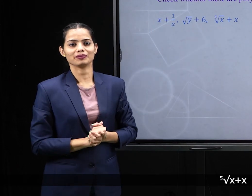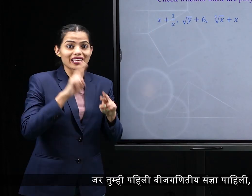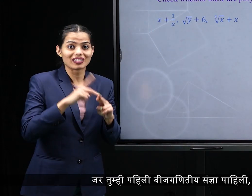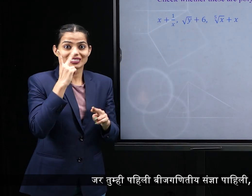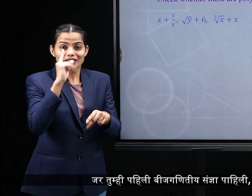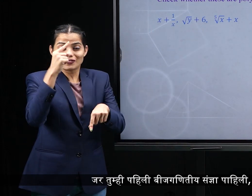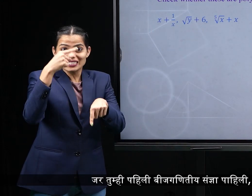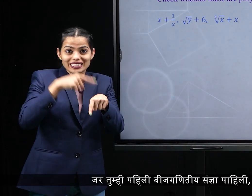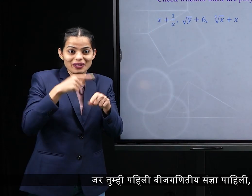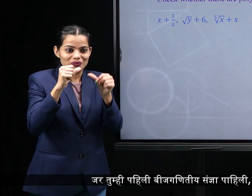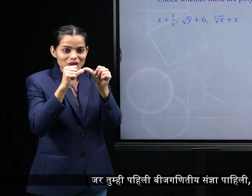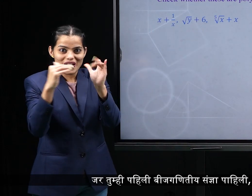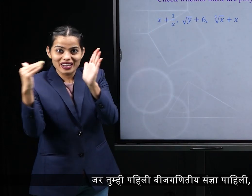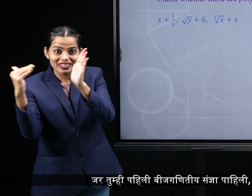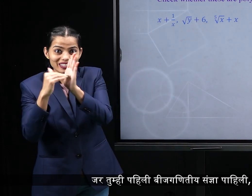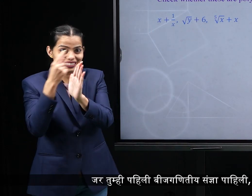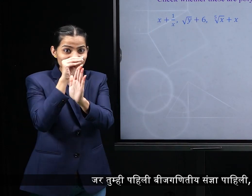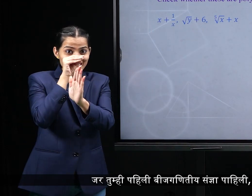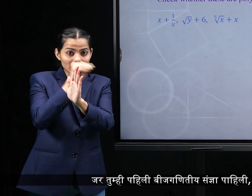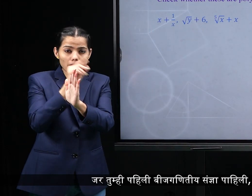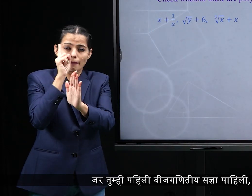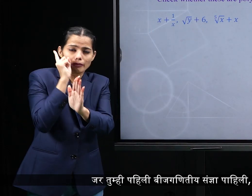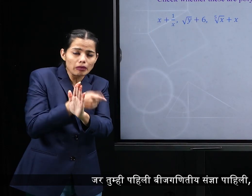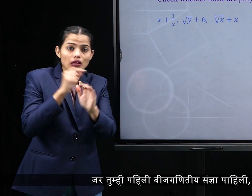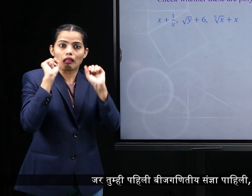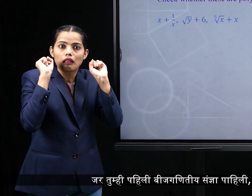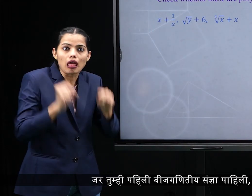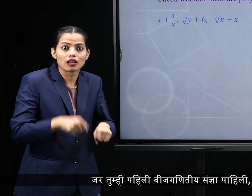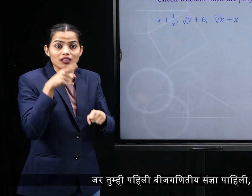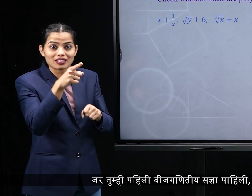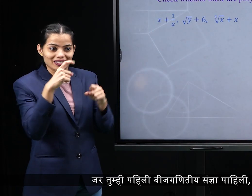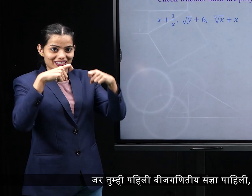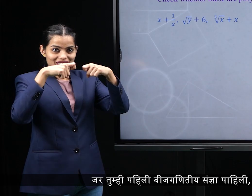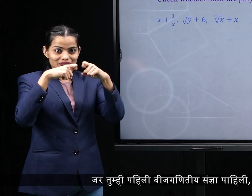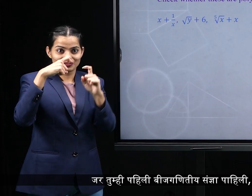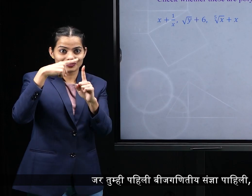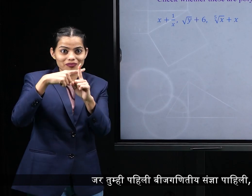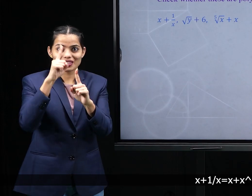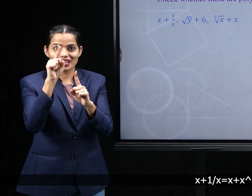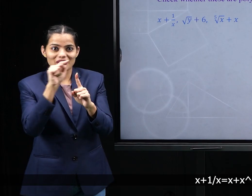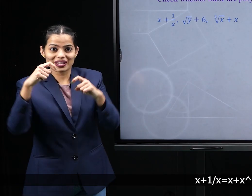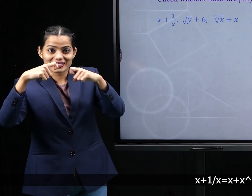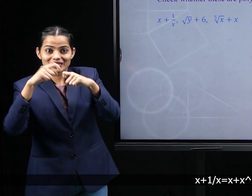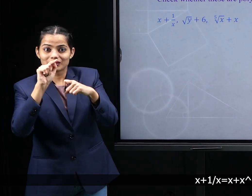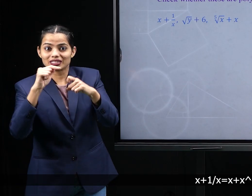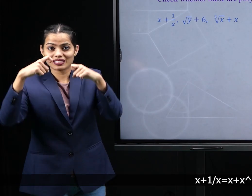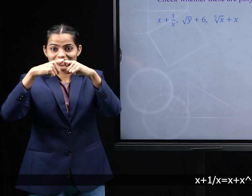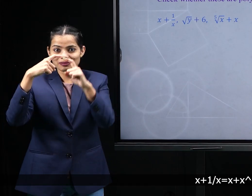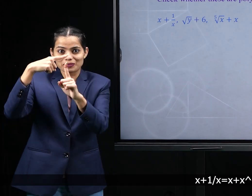जर तुम्ही पहिली बीजगणिती संख्या पाहिली तर ती पुढील प्रमाणे लिहिता येईल. x प्लस 1 by x is equals to x प्लस